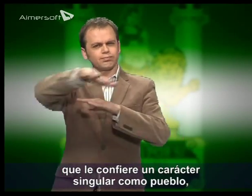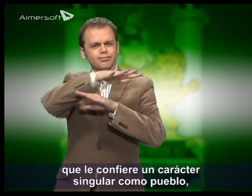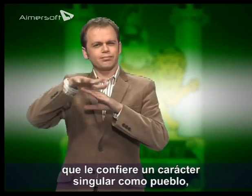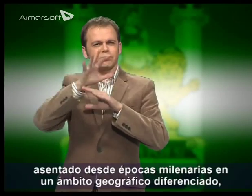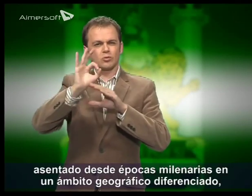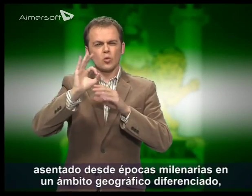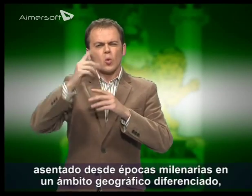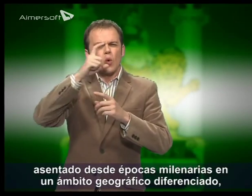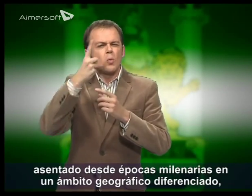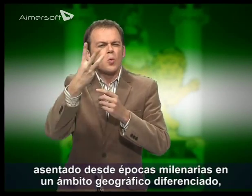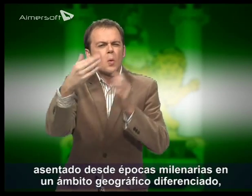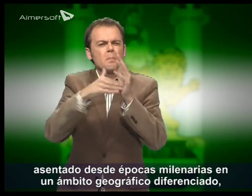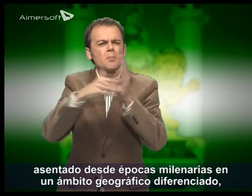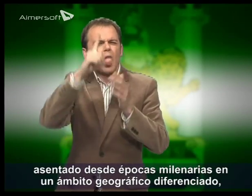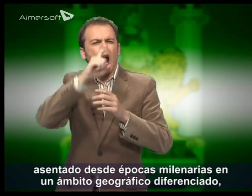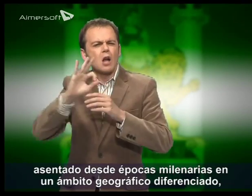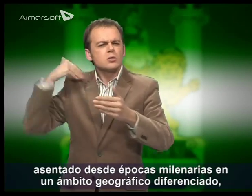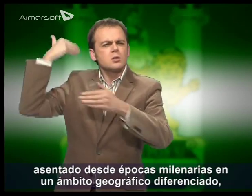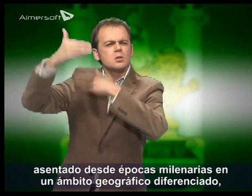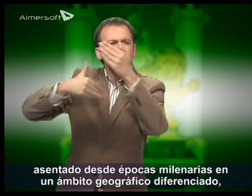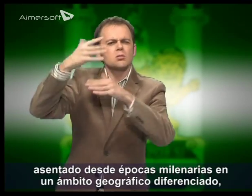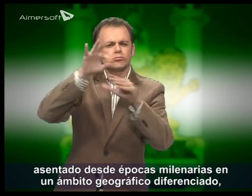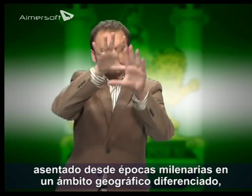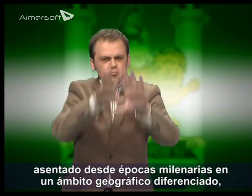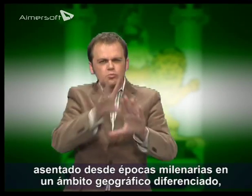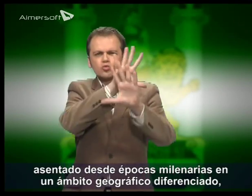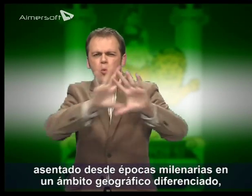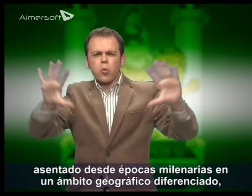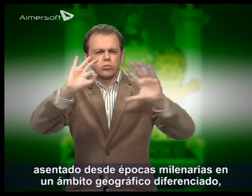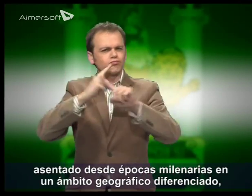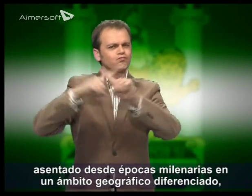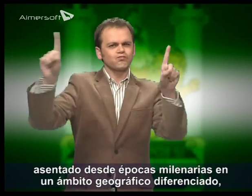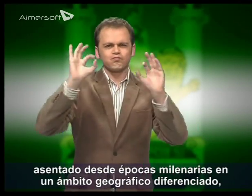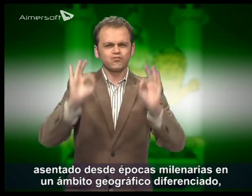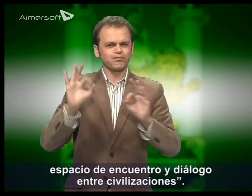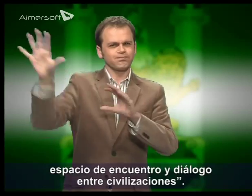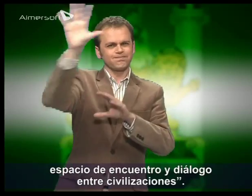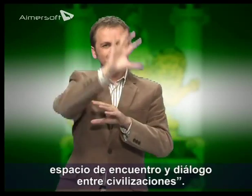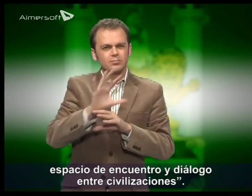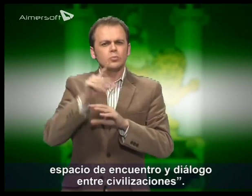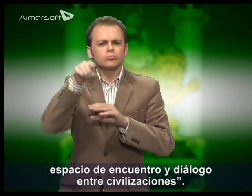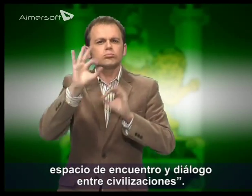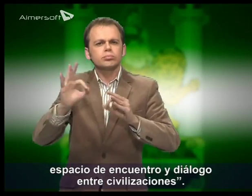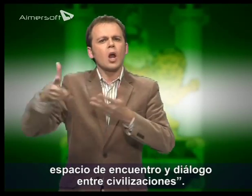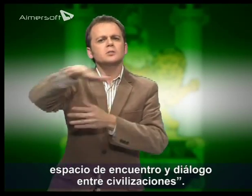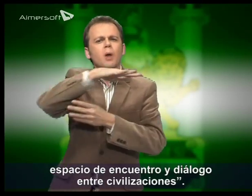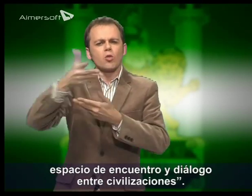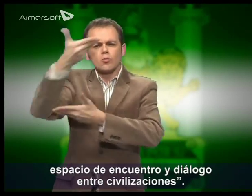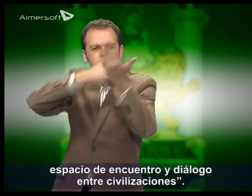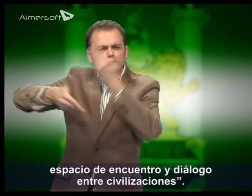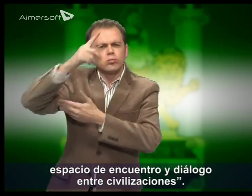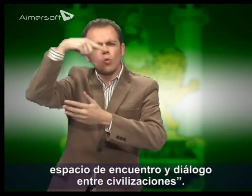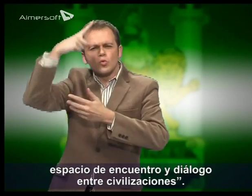pueblo, asentado desde épocas milenarias en un ámbito geográfico diferenciado, espacio de encuentro y diálogo